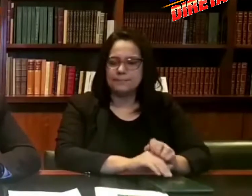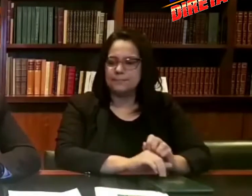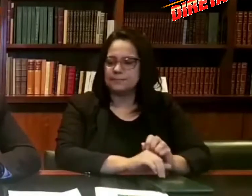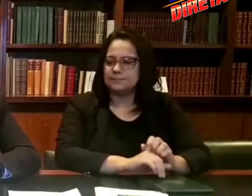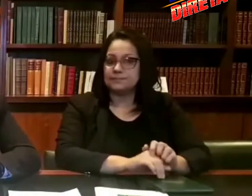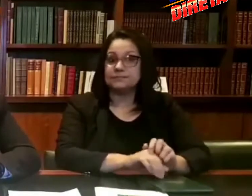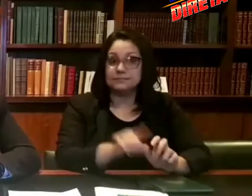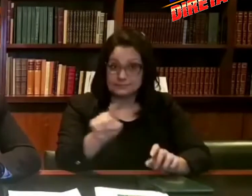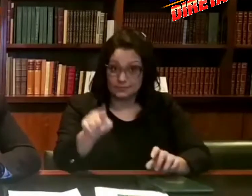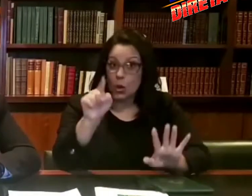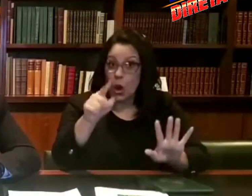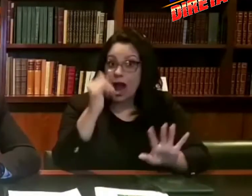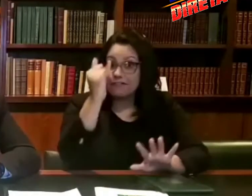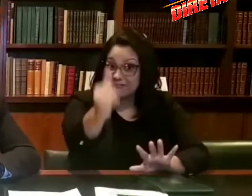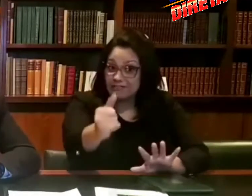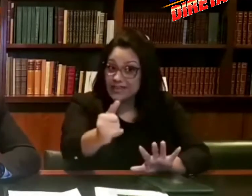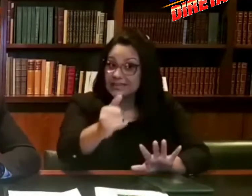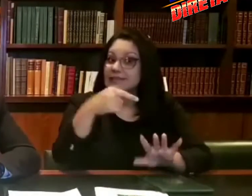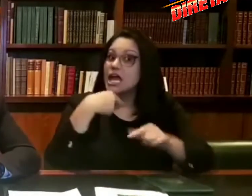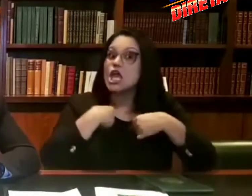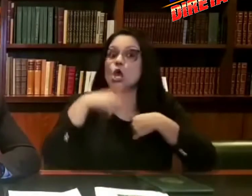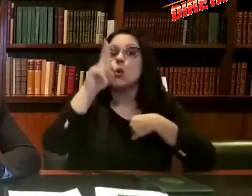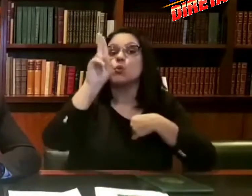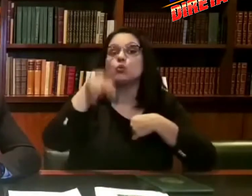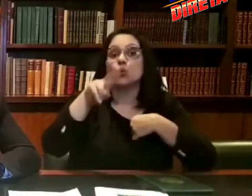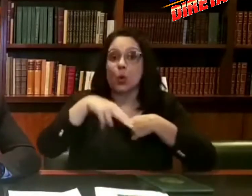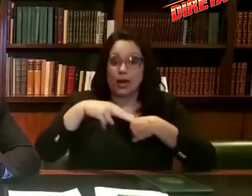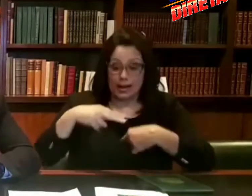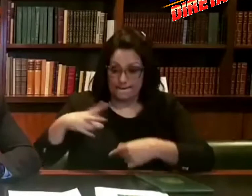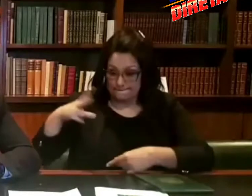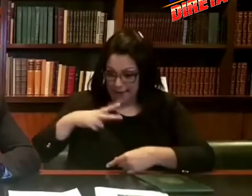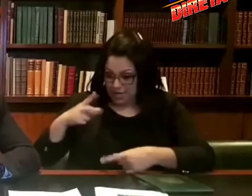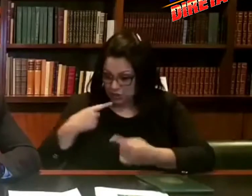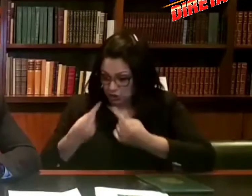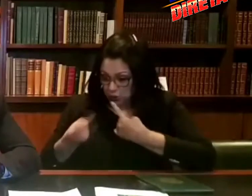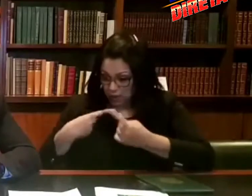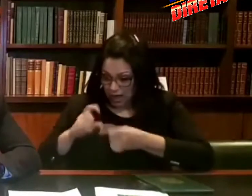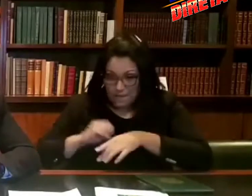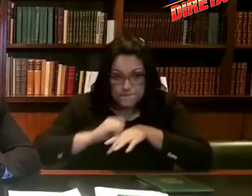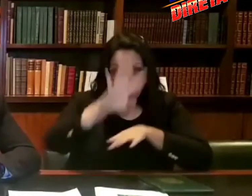Tá autorizado pela Carla Zambelli. Deixar bem claro, jamais eu publicaria algo sem autorização